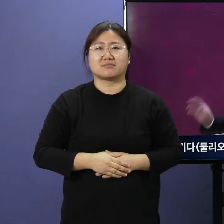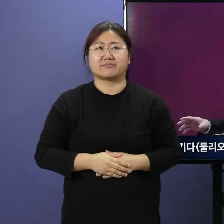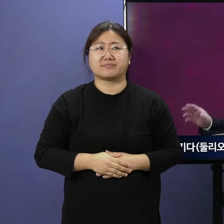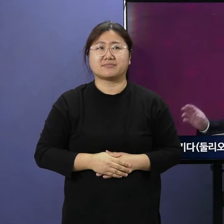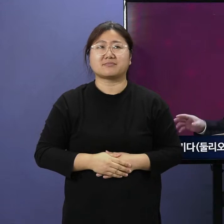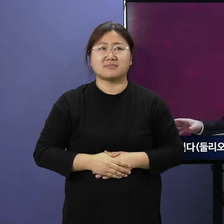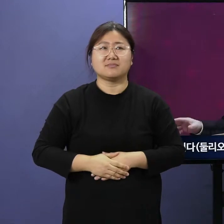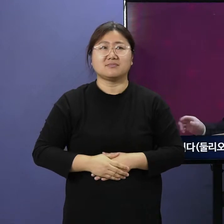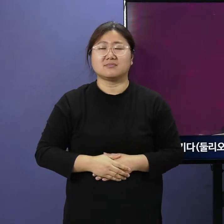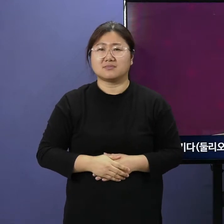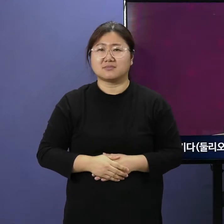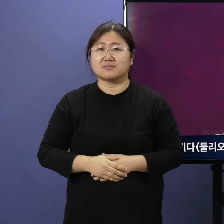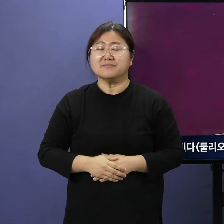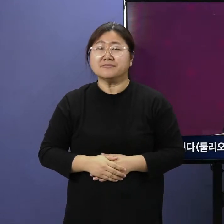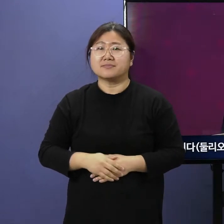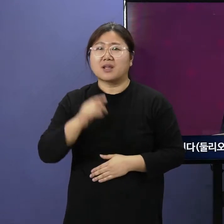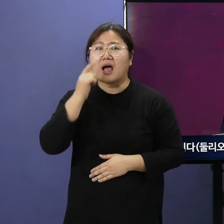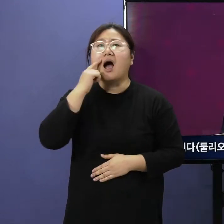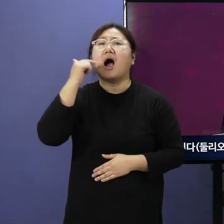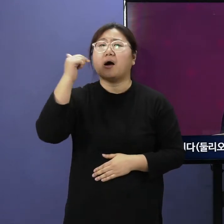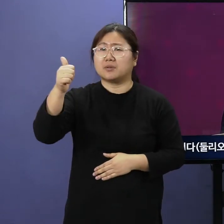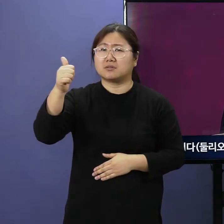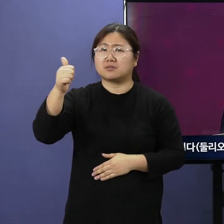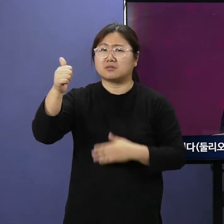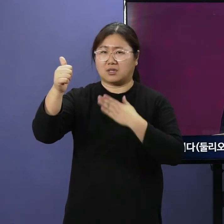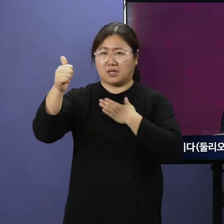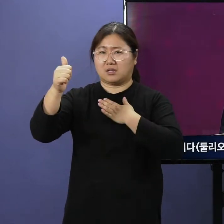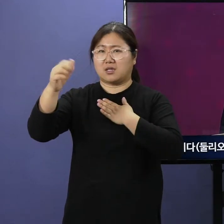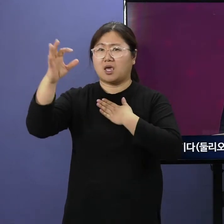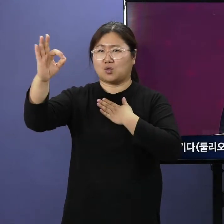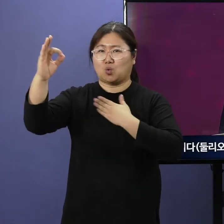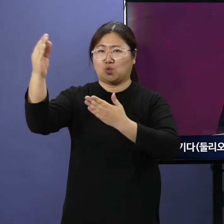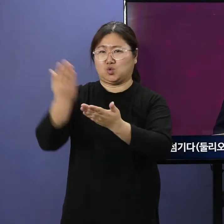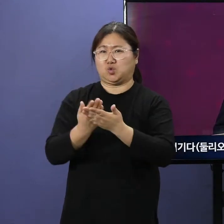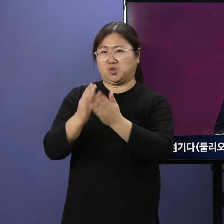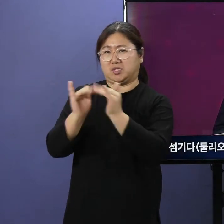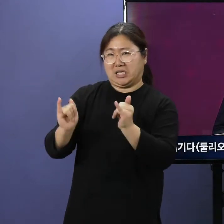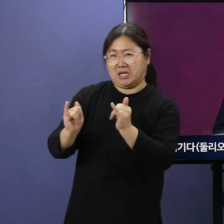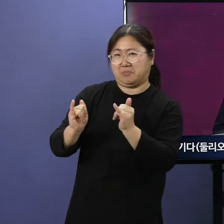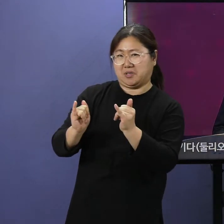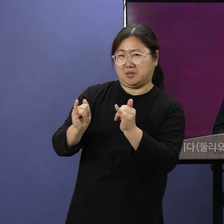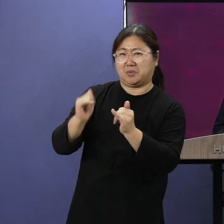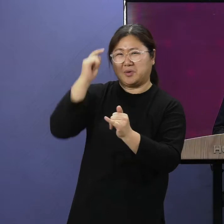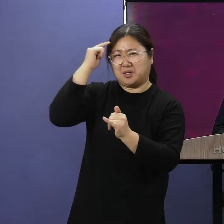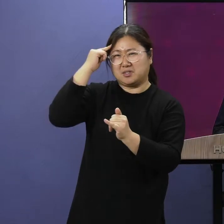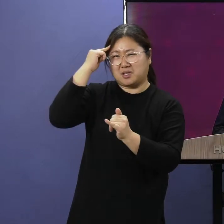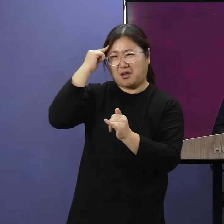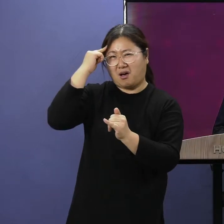나한테 월급 주는 사람이야 라면서 붙어 있었다는 것입니다.